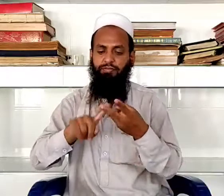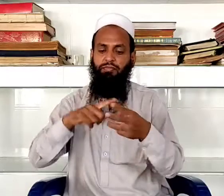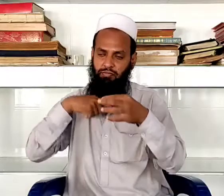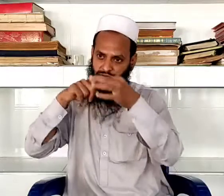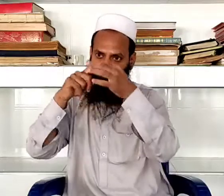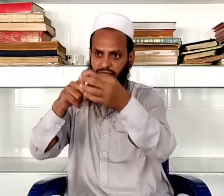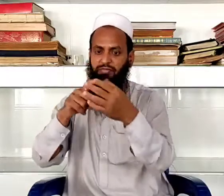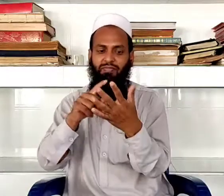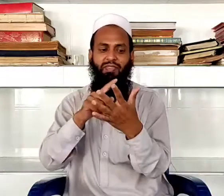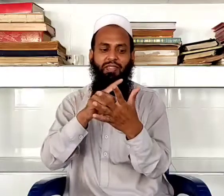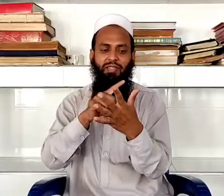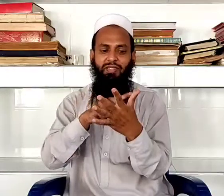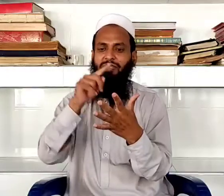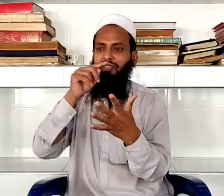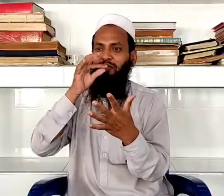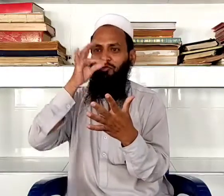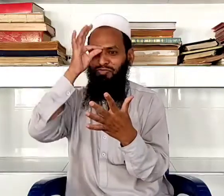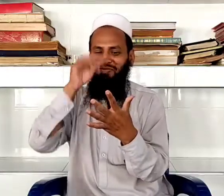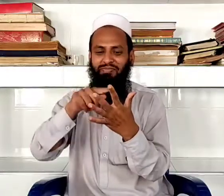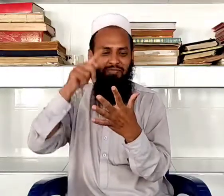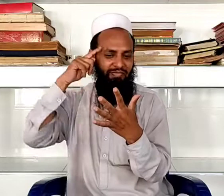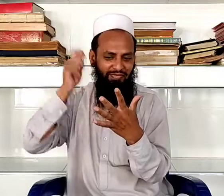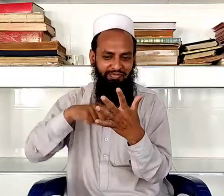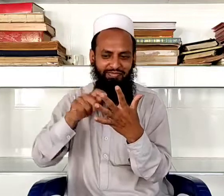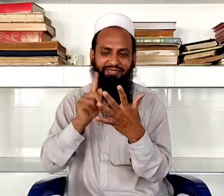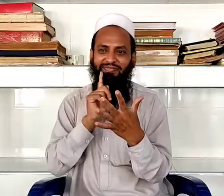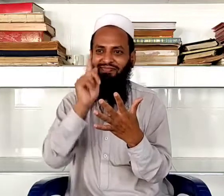की नवासी उन्होंने निकाह के अंदर इस बात की आपने